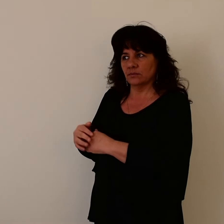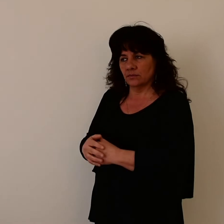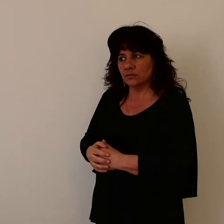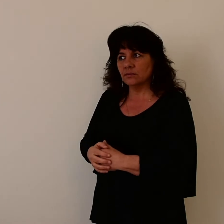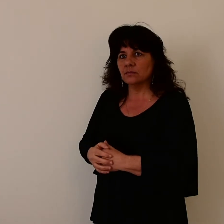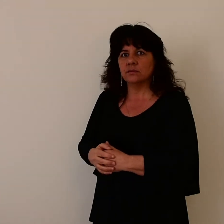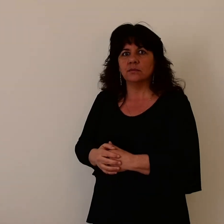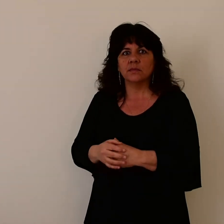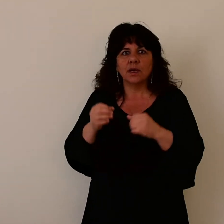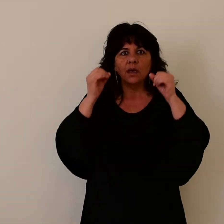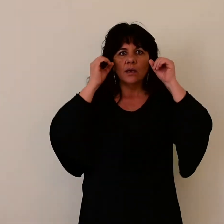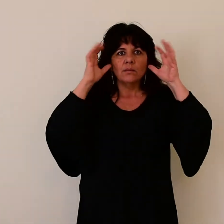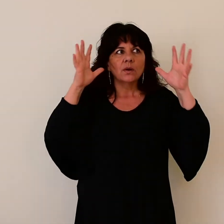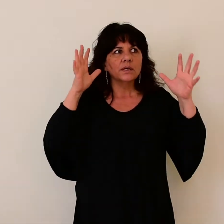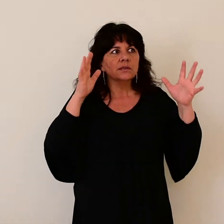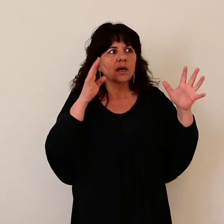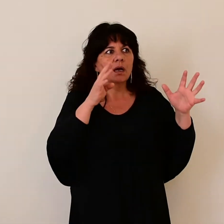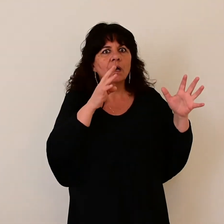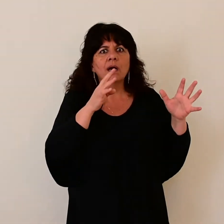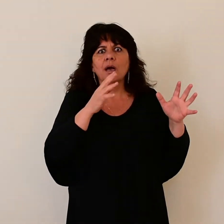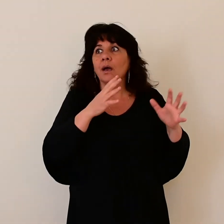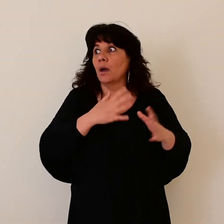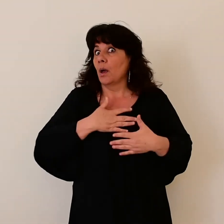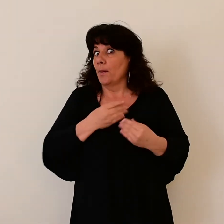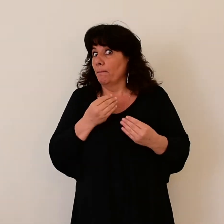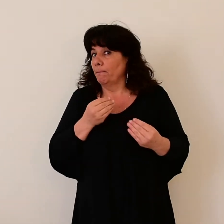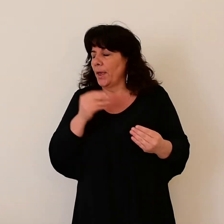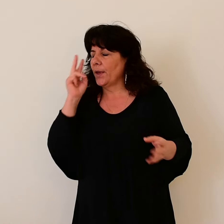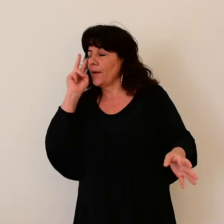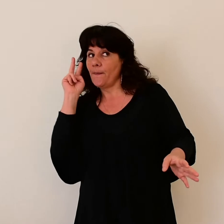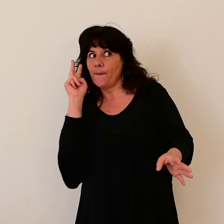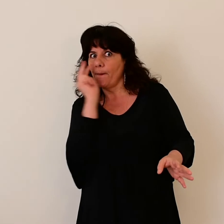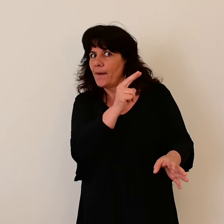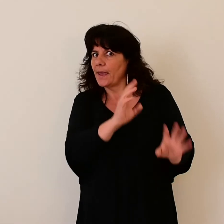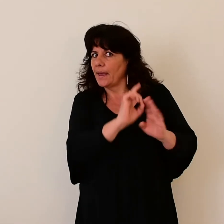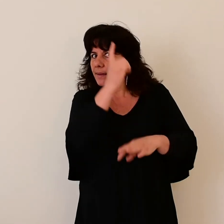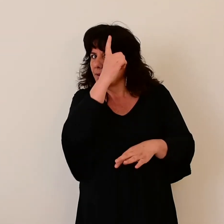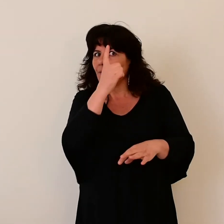Moïse se voila le visage, car il craignait de porter son regard sur Dieu.